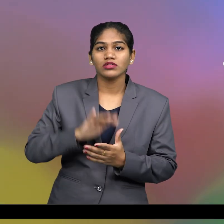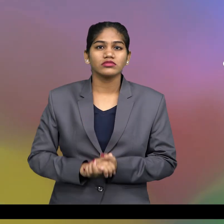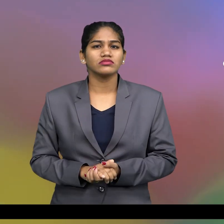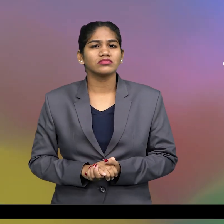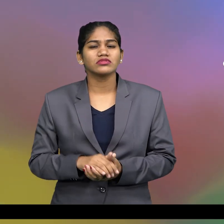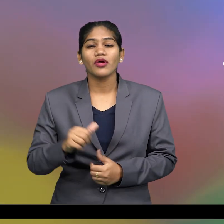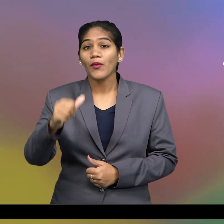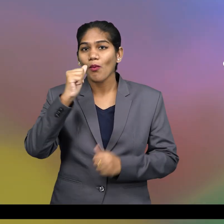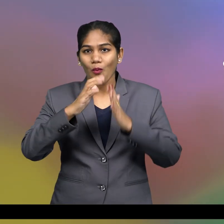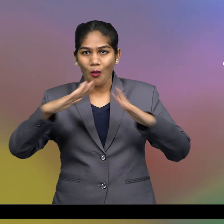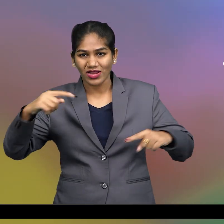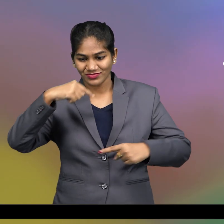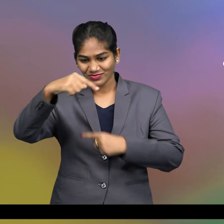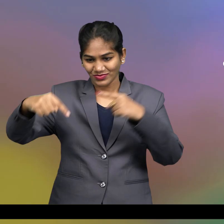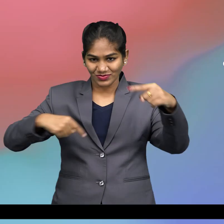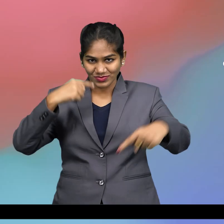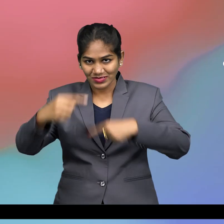நீர் சுழற்சி,